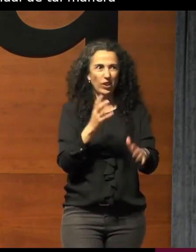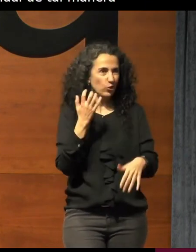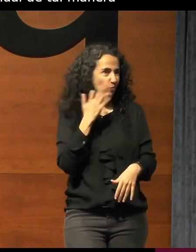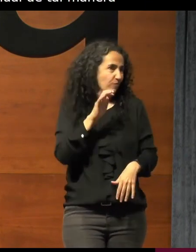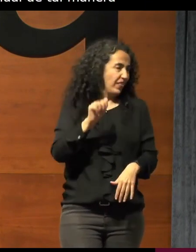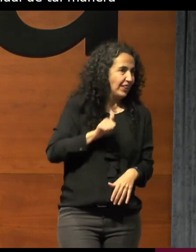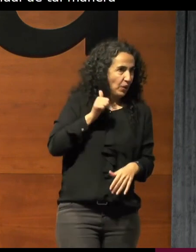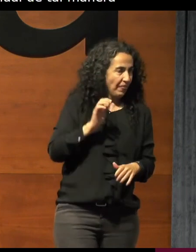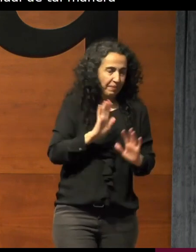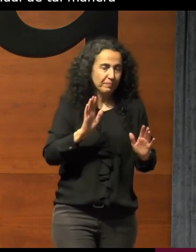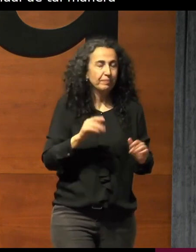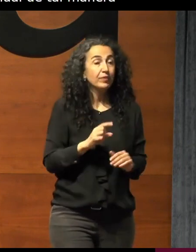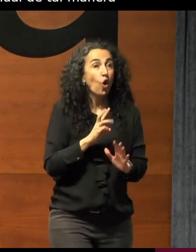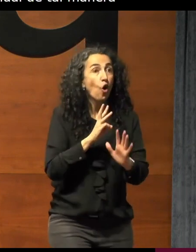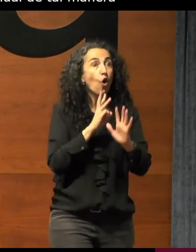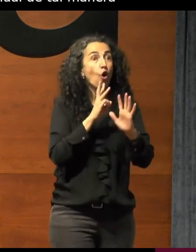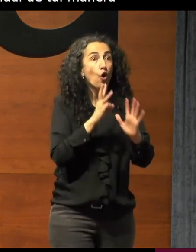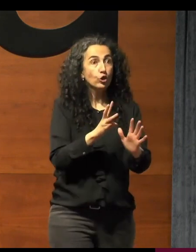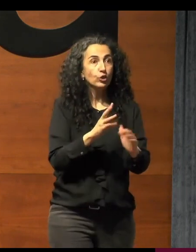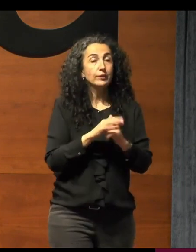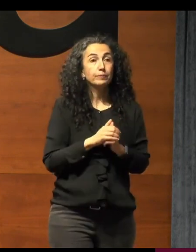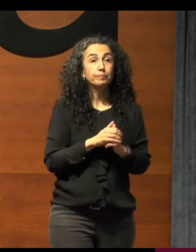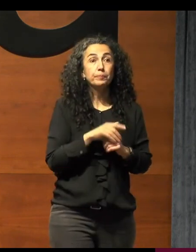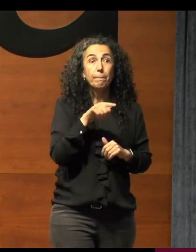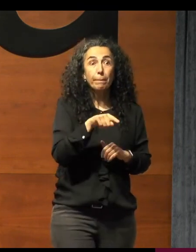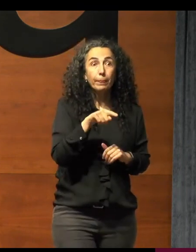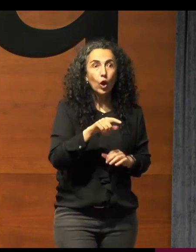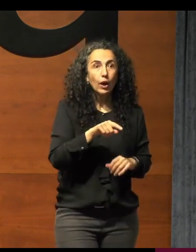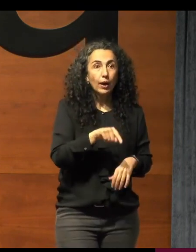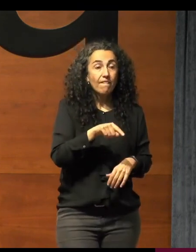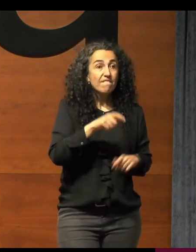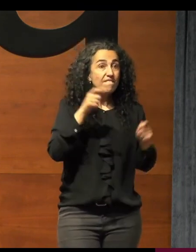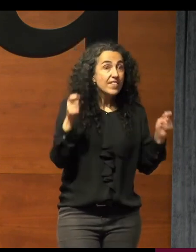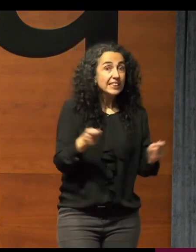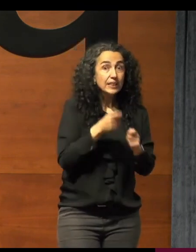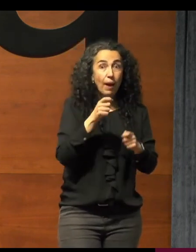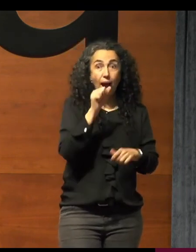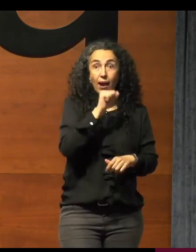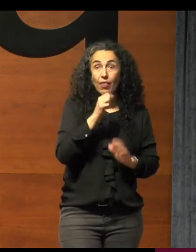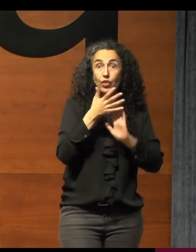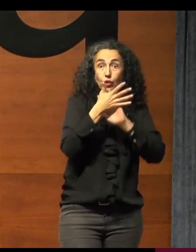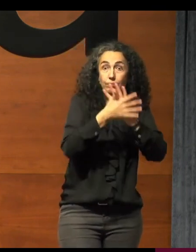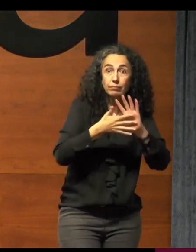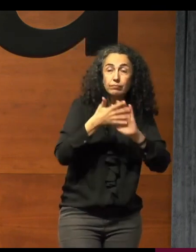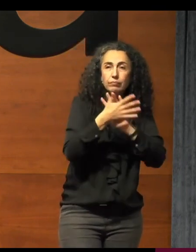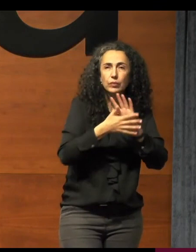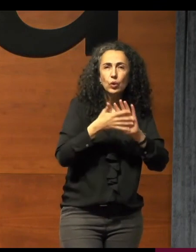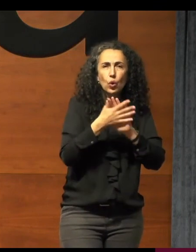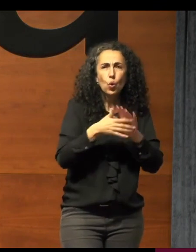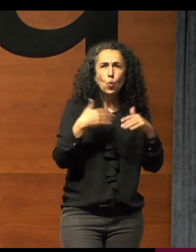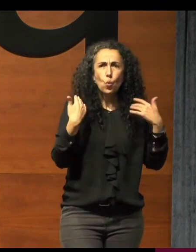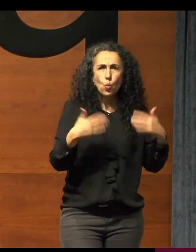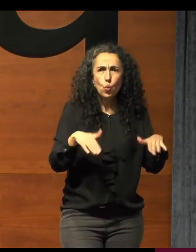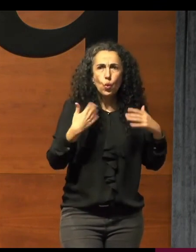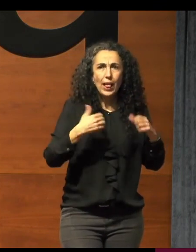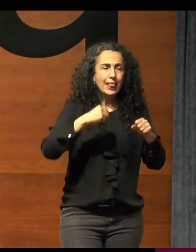que nuevamente, por un periodo de 8 años de manera consecutiva, se celebran diferentes certámenes.